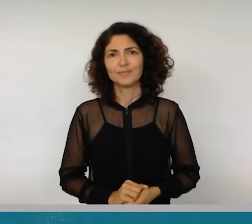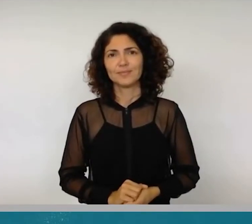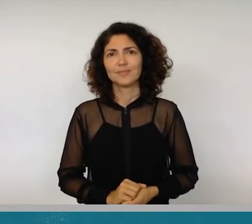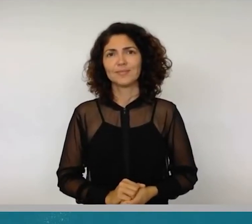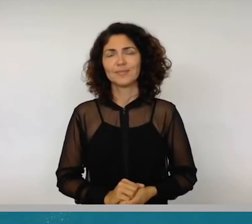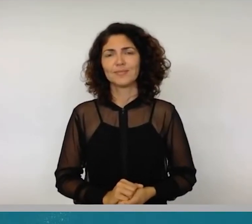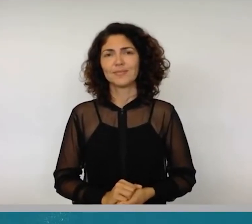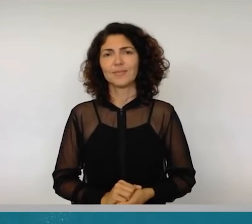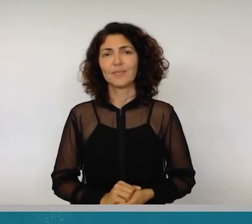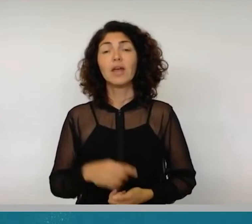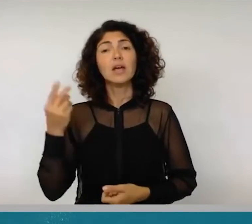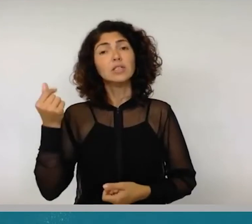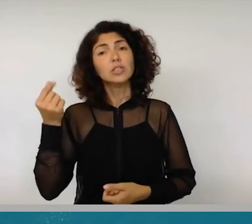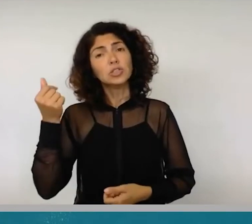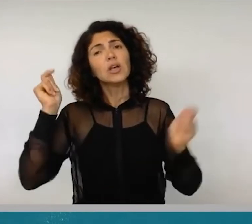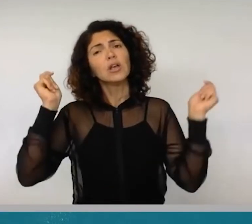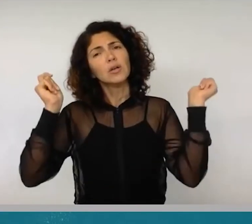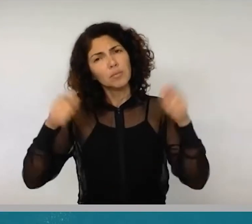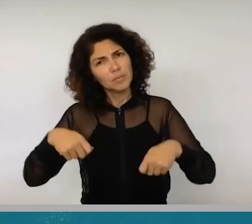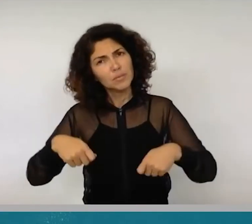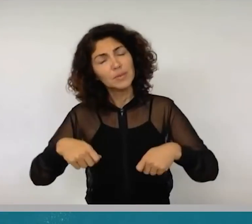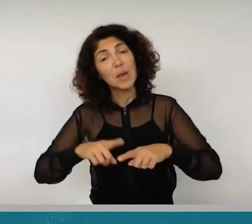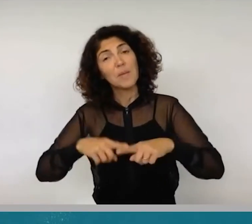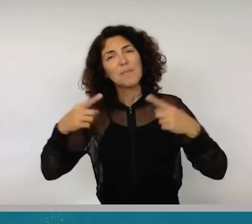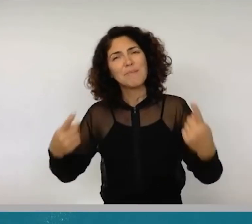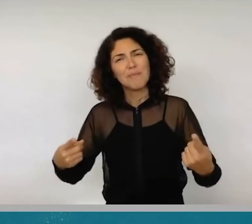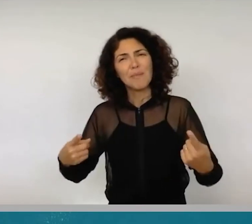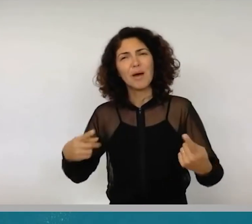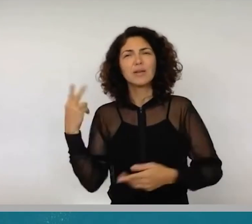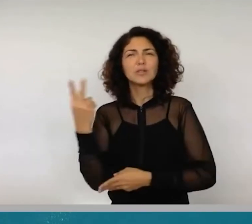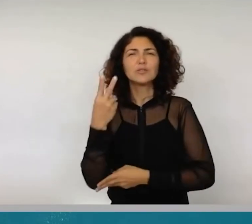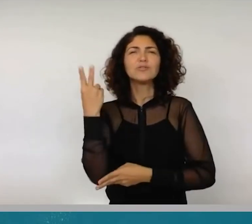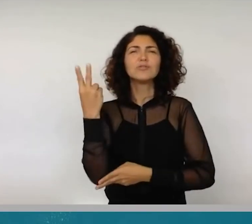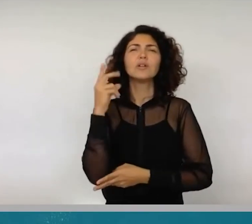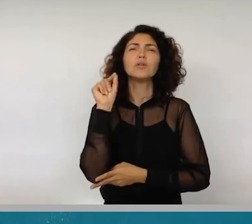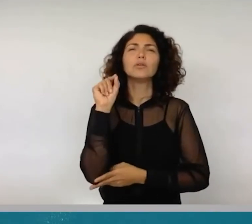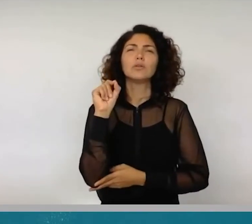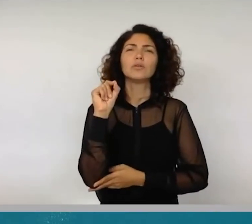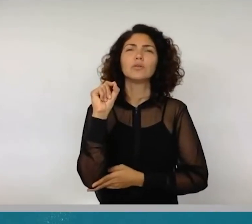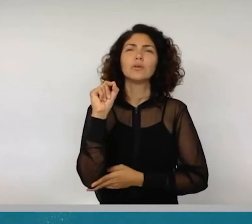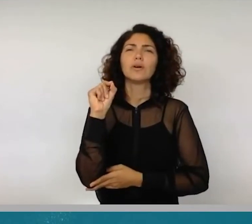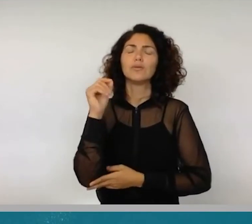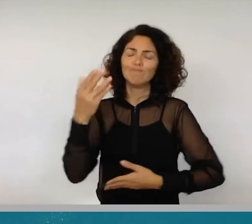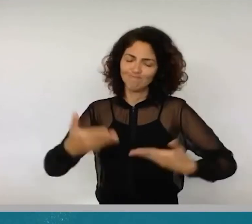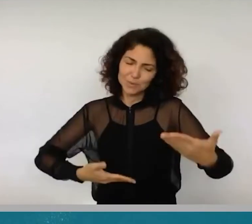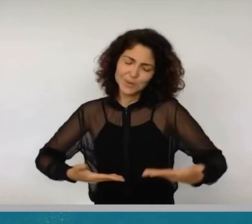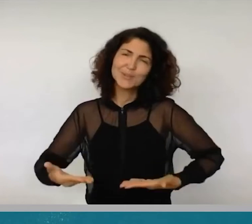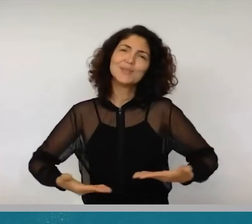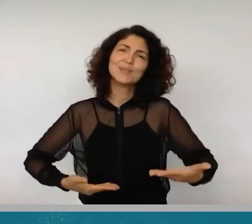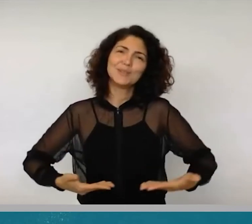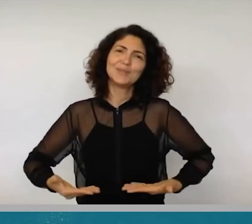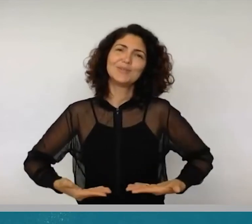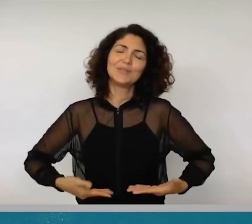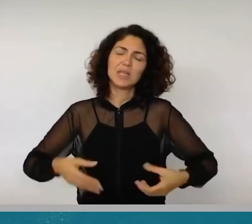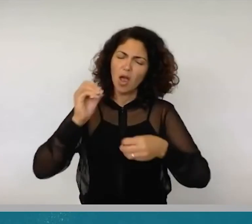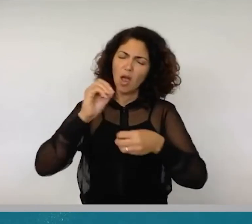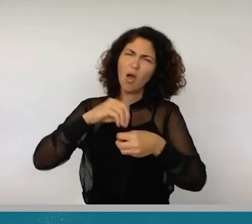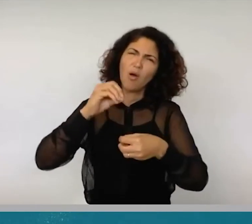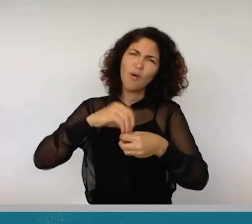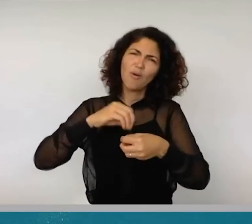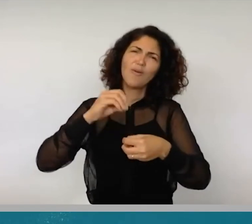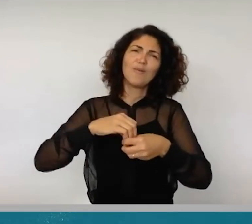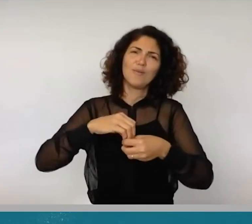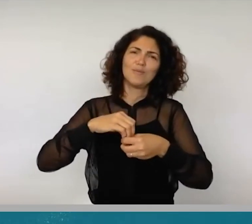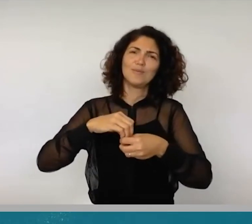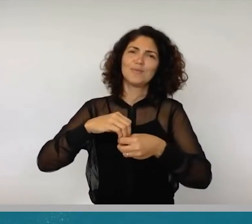né, as riquezas aqui na terra, tá? Então vamos ser mão aberta, né, para com o Senhor.